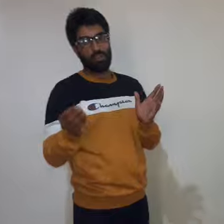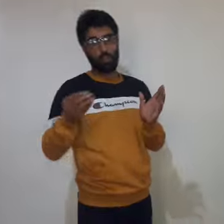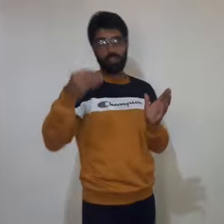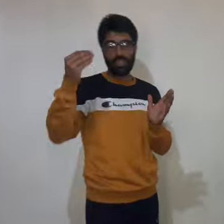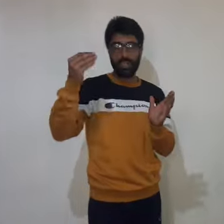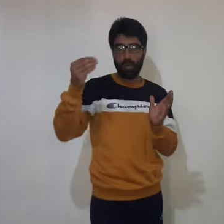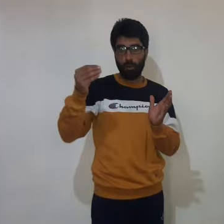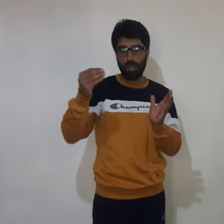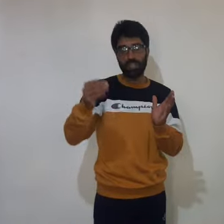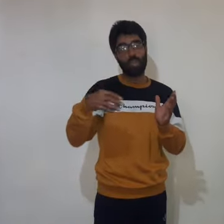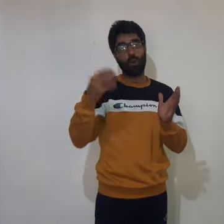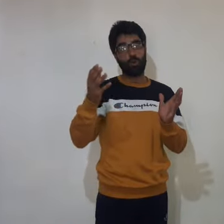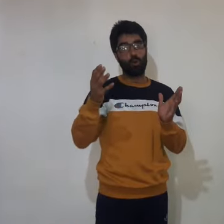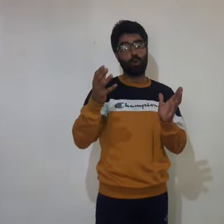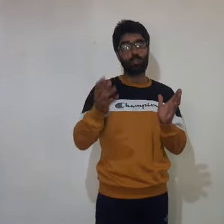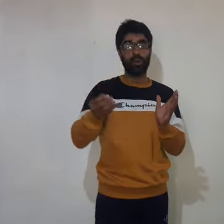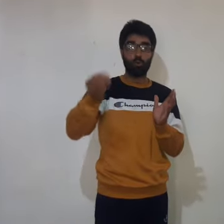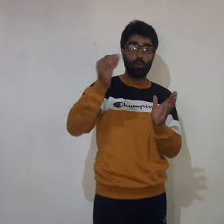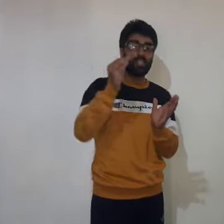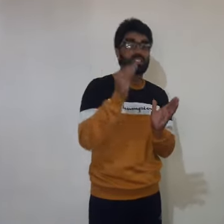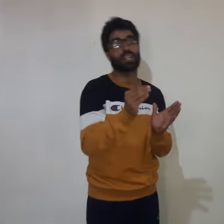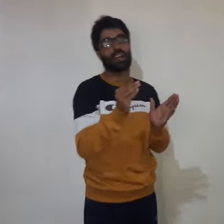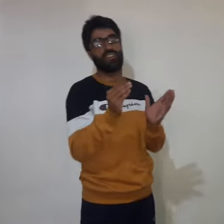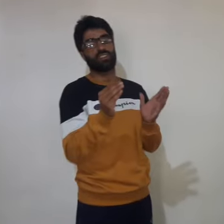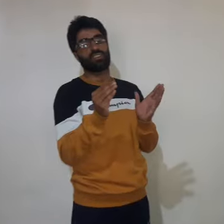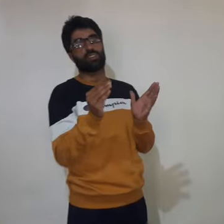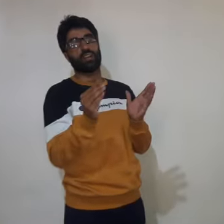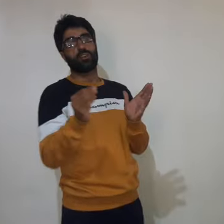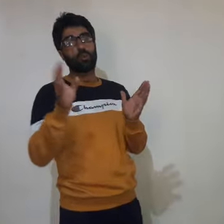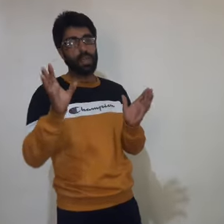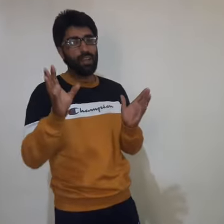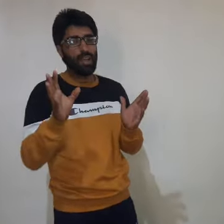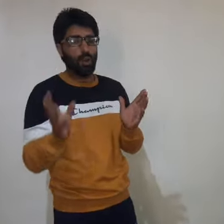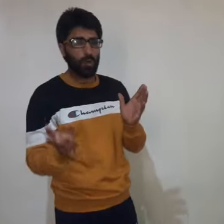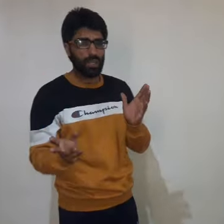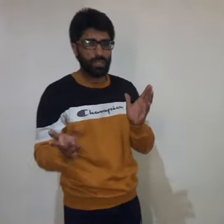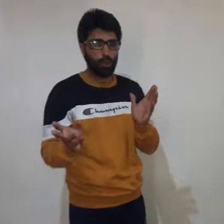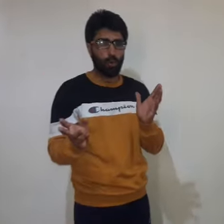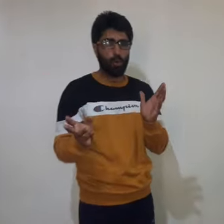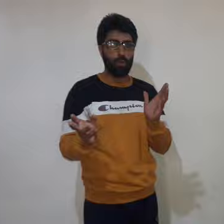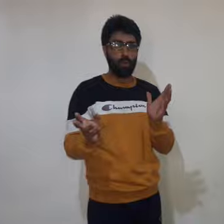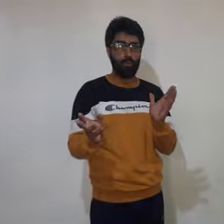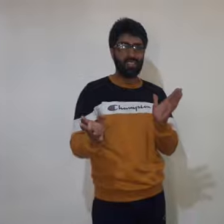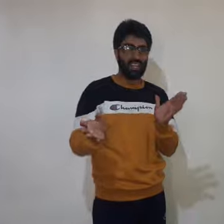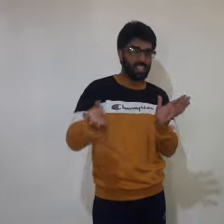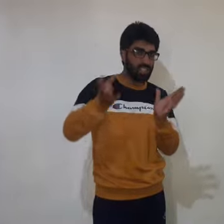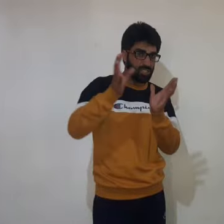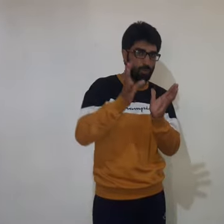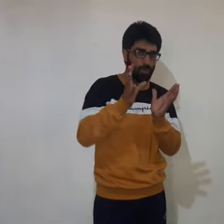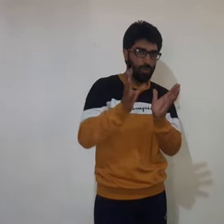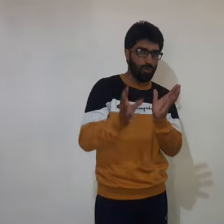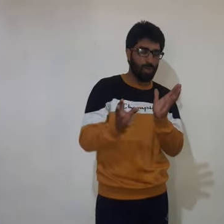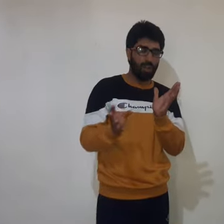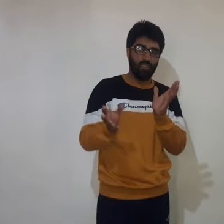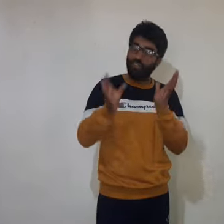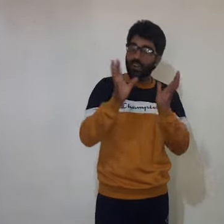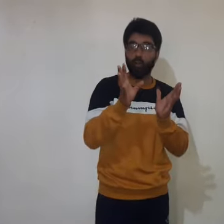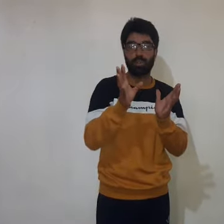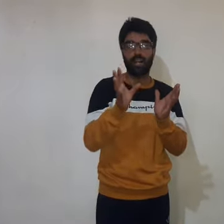जो 60 अबो ईयर्स के ओल्ड लोग होते हैं उनको ये ज्यादा इफेक्टेड करता है, क्योंकि उनका जो इम्यूनाइजेशन सिस्टम वीक होता है